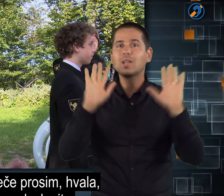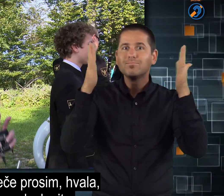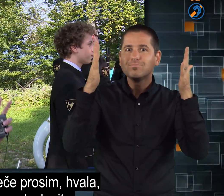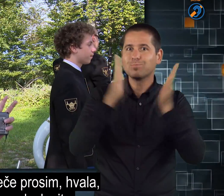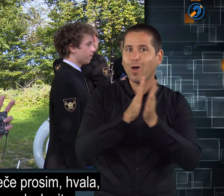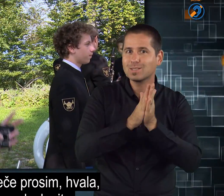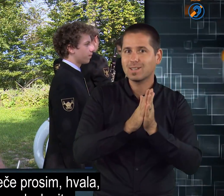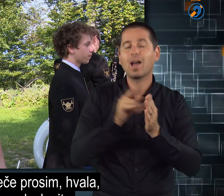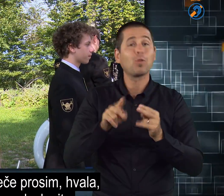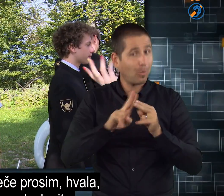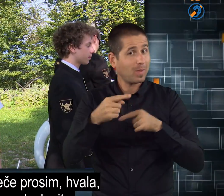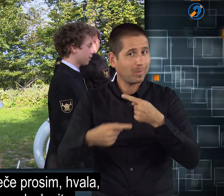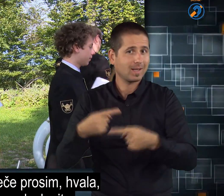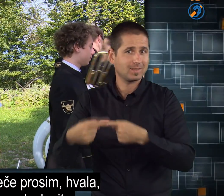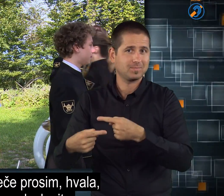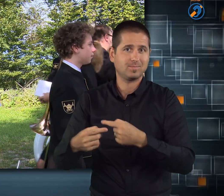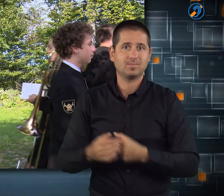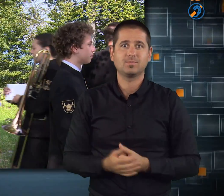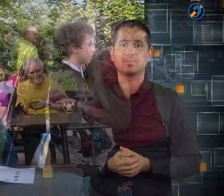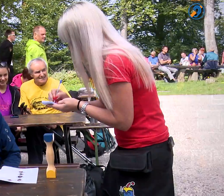se ploska in tako naprej.